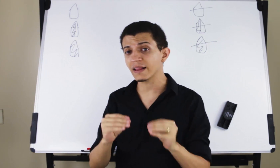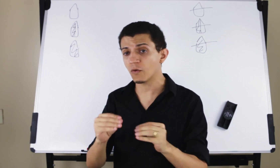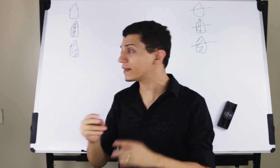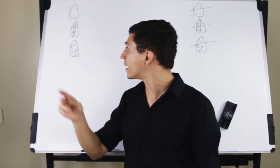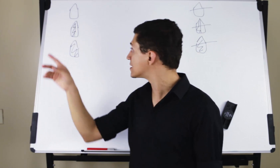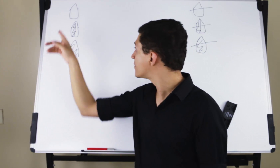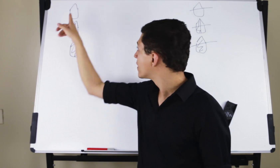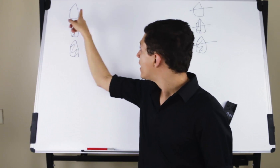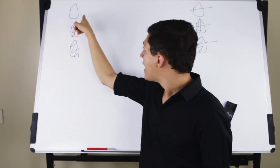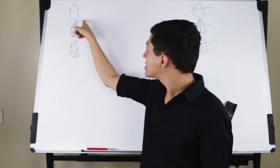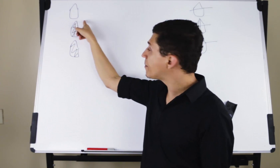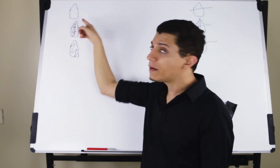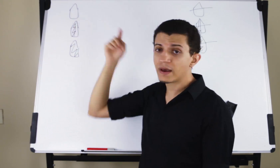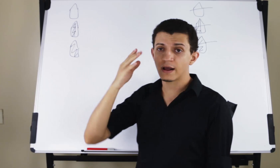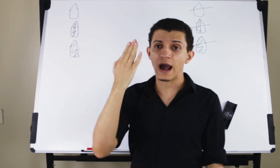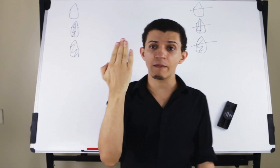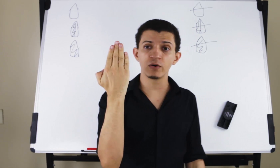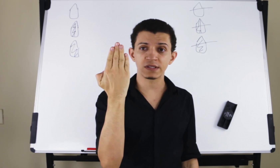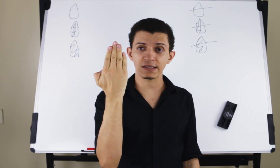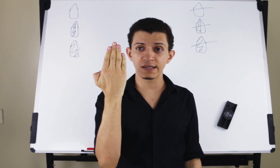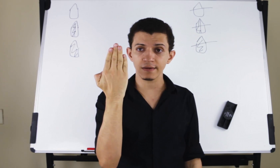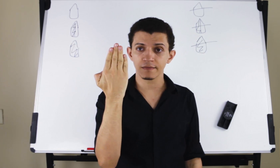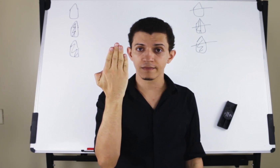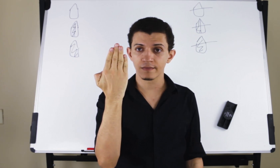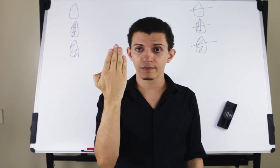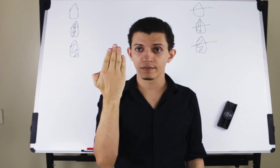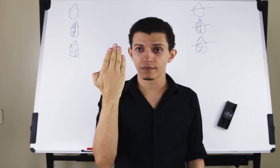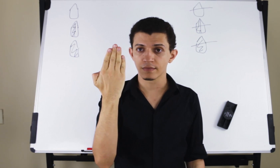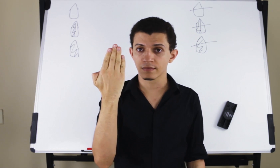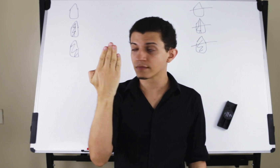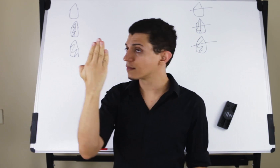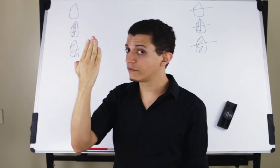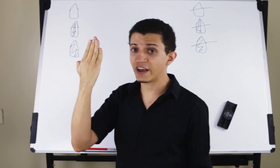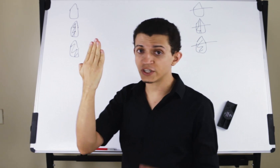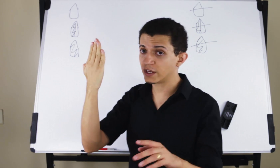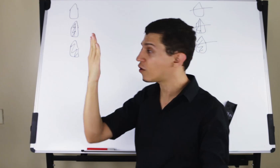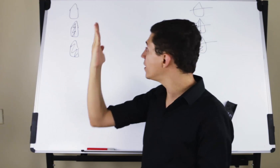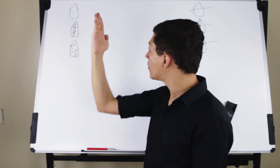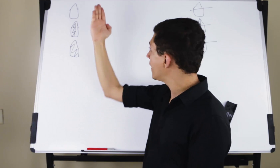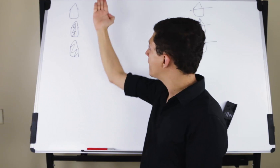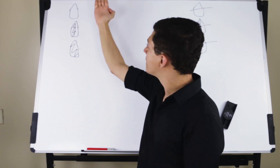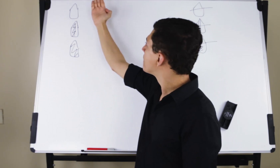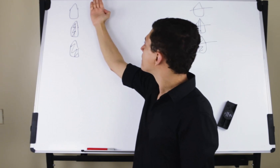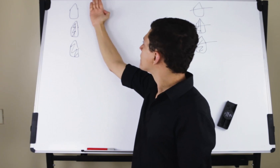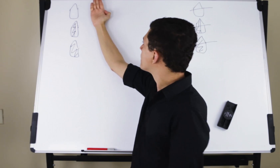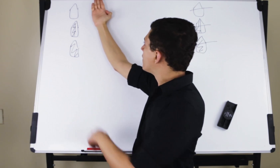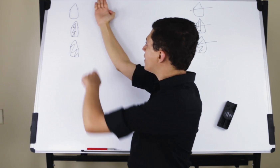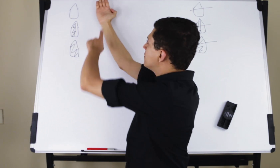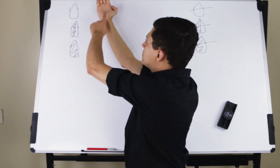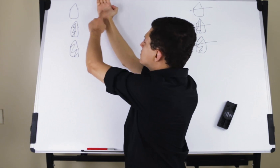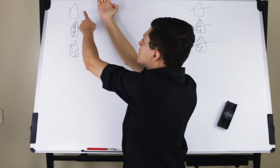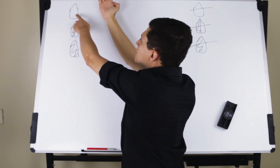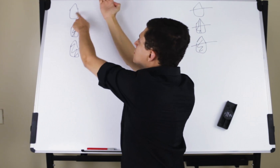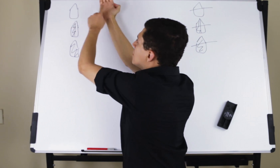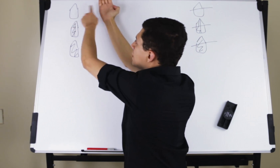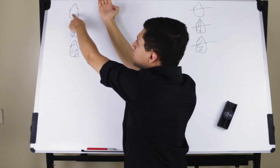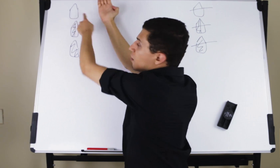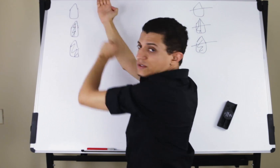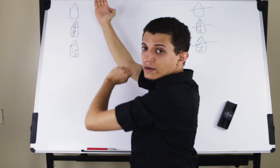uma delas. Essa primeira, a mão está assim. Veja aqui comigo, olha. Tá vendo?